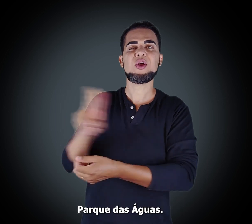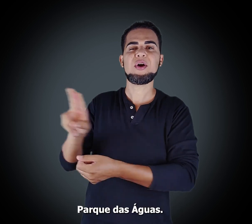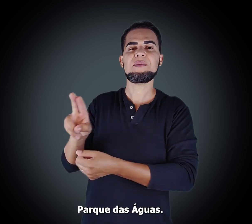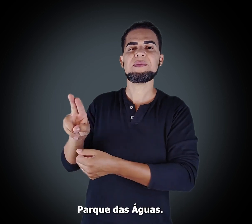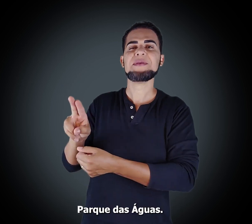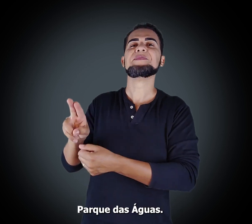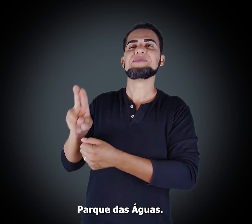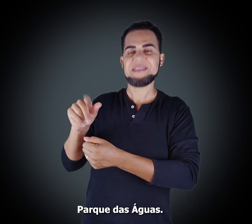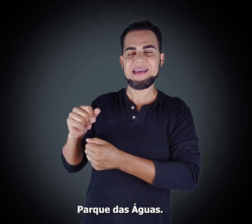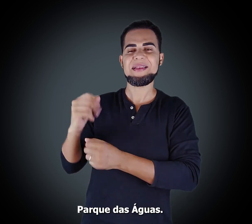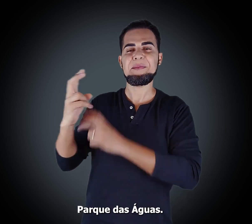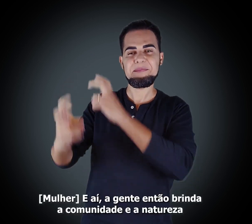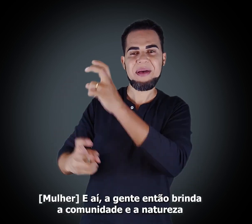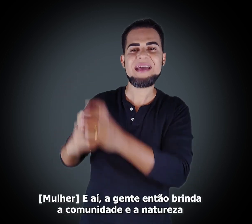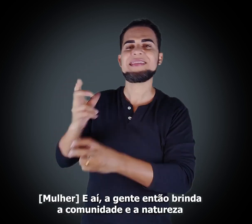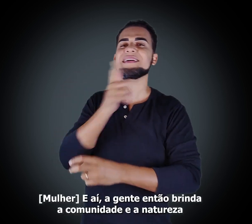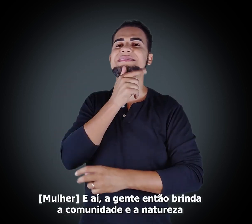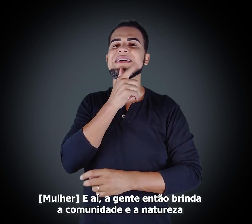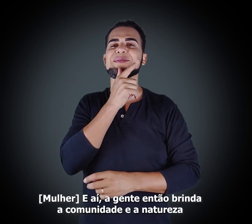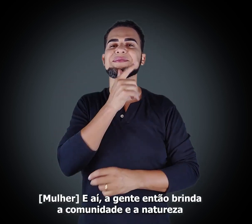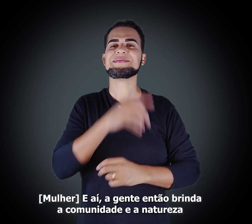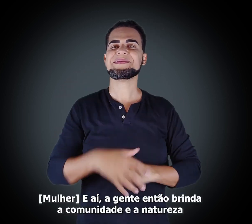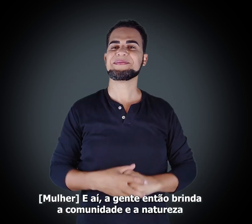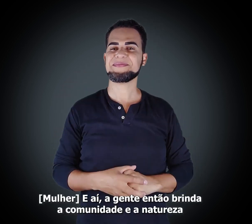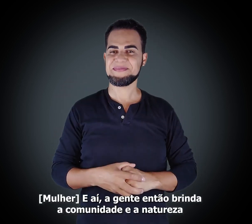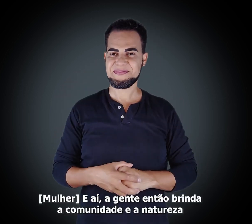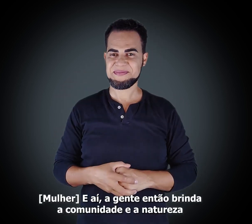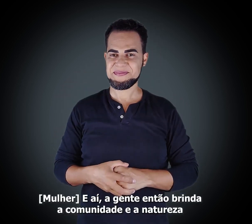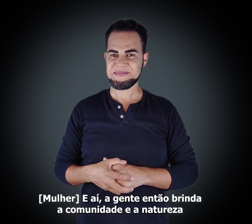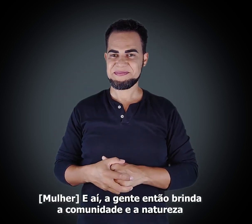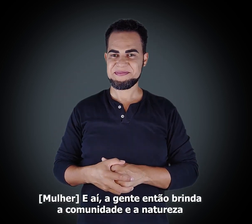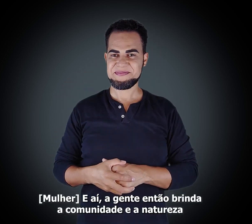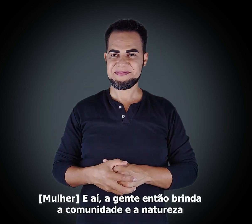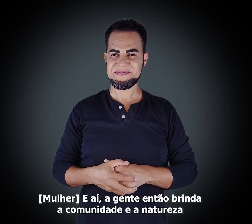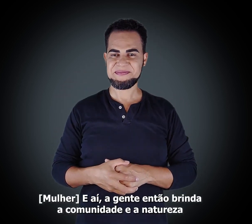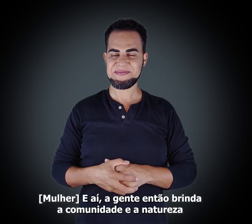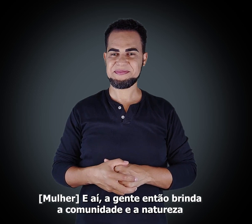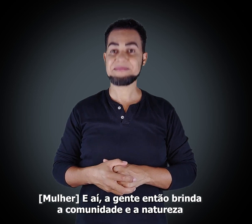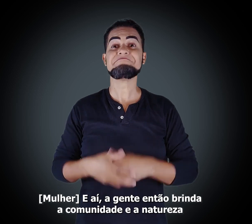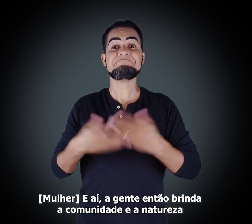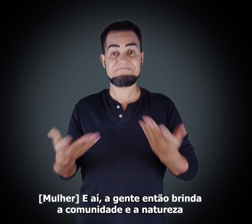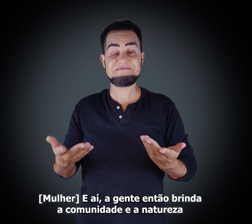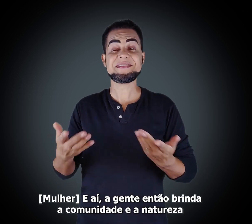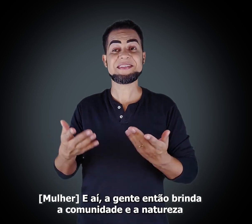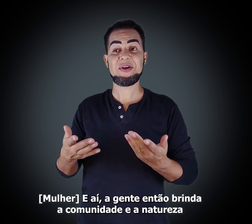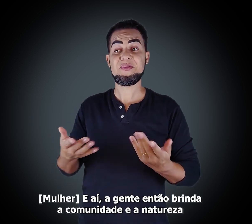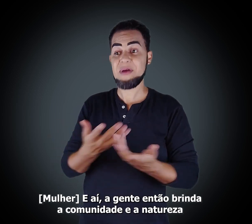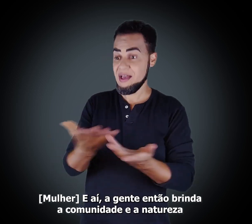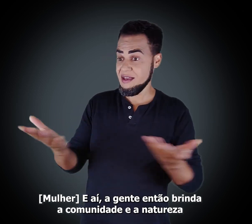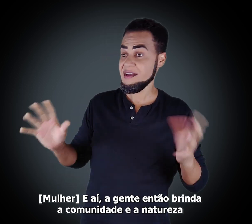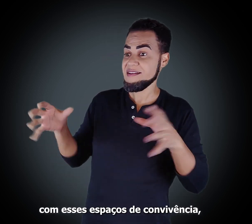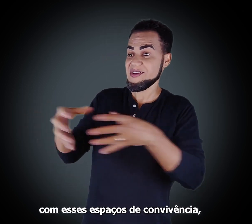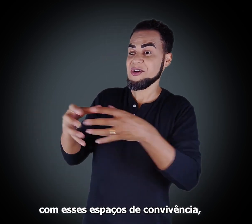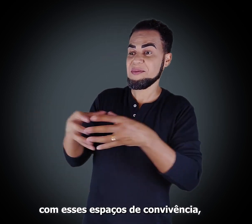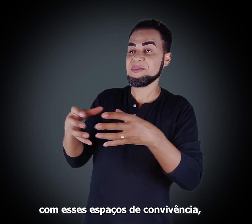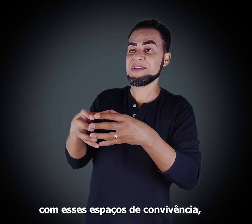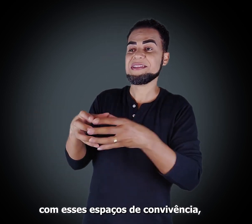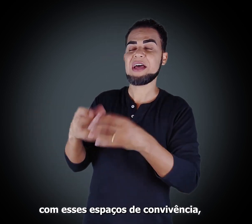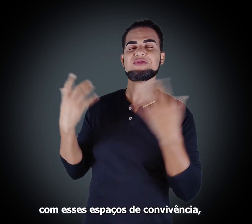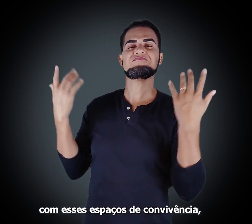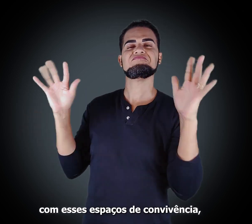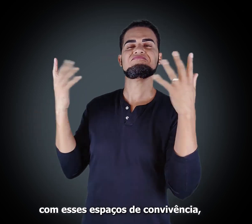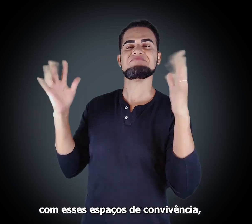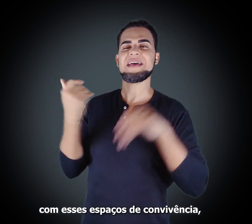nome, Parque das Águas. E aí a gente, então, brinda a comunidade e a natureza com